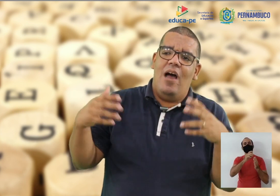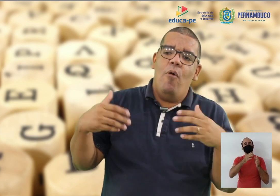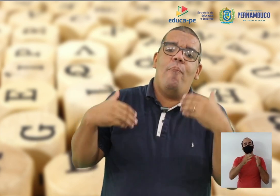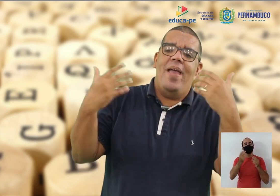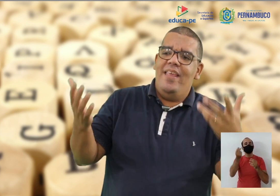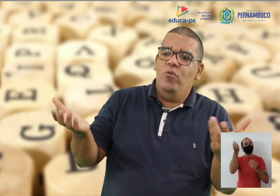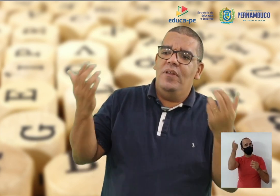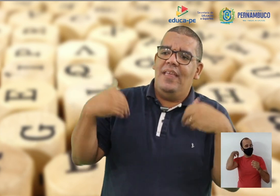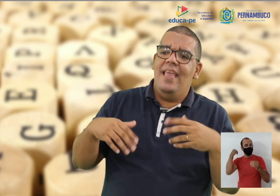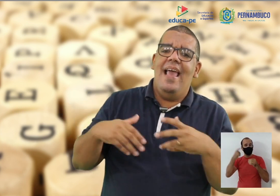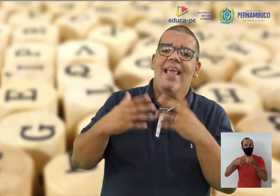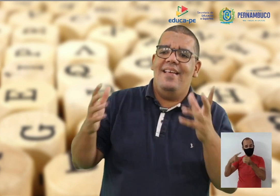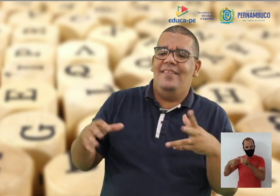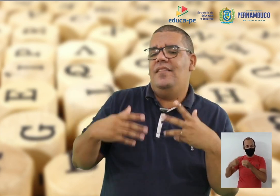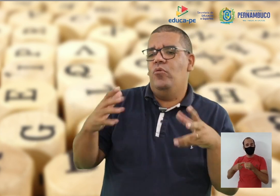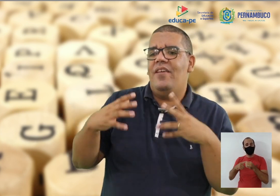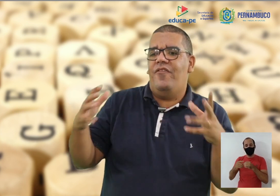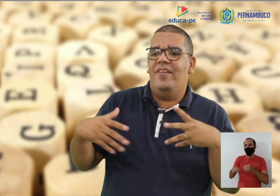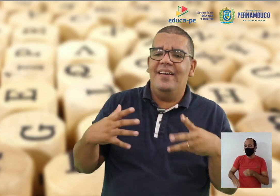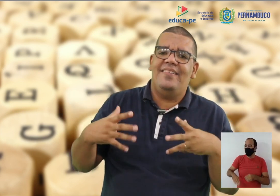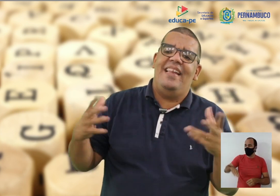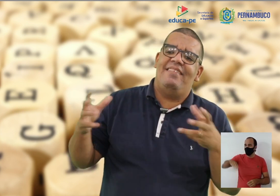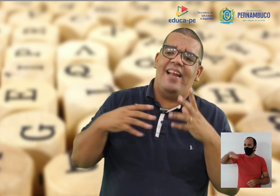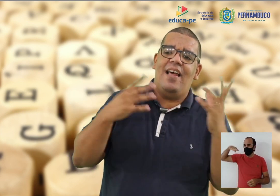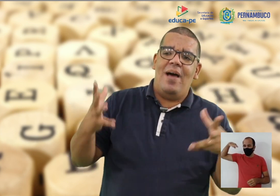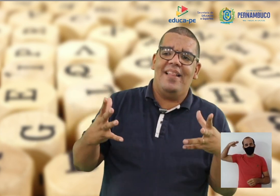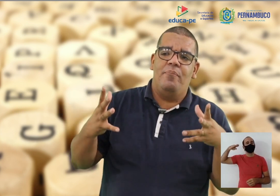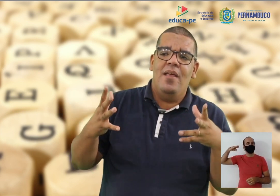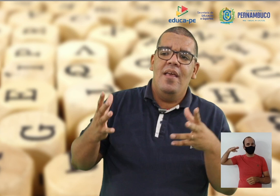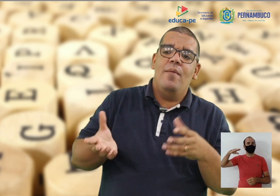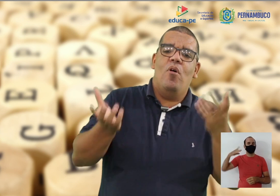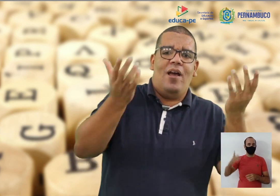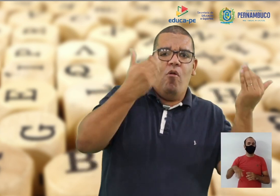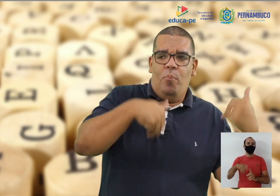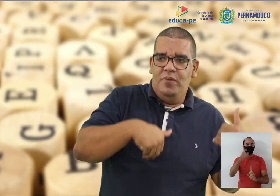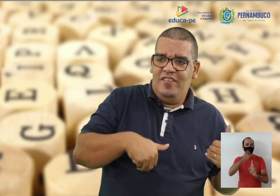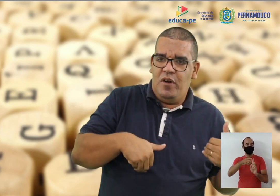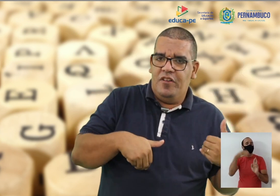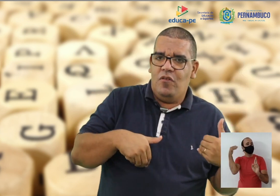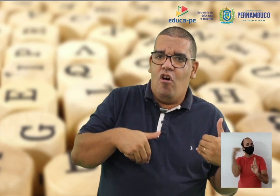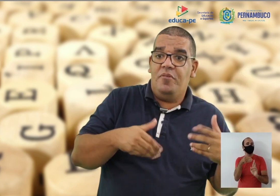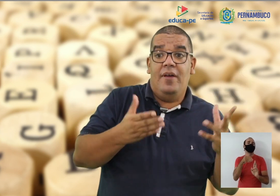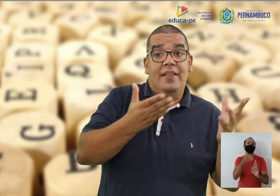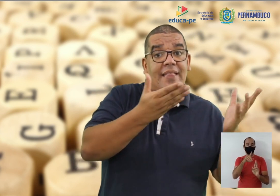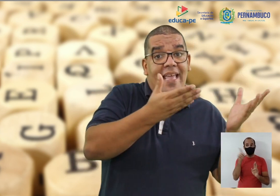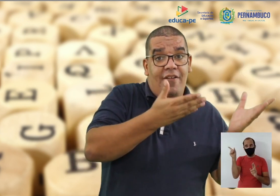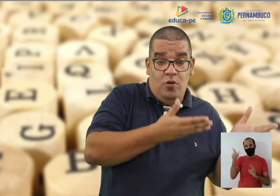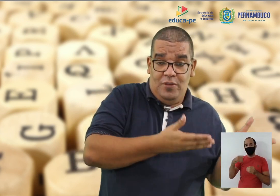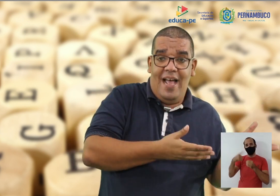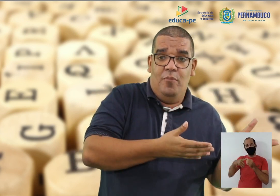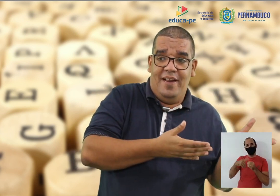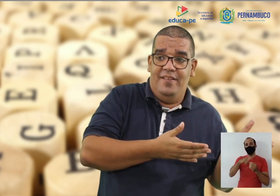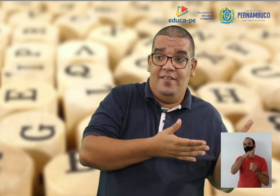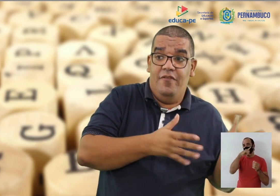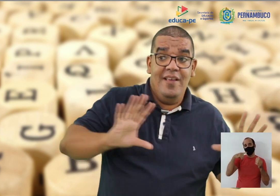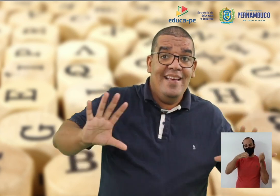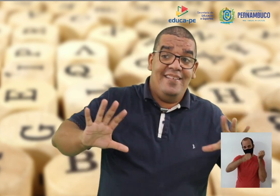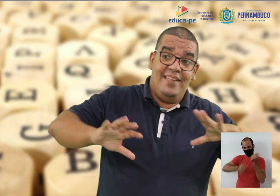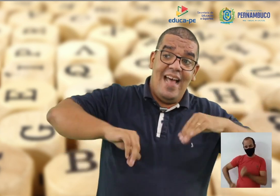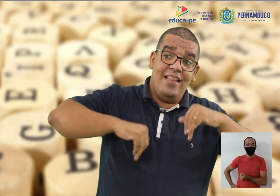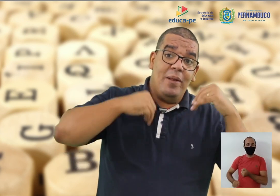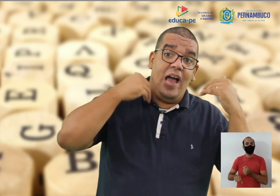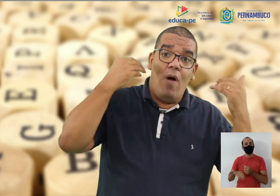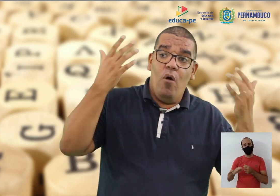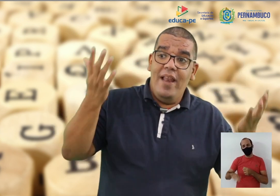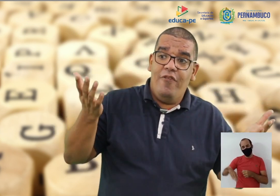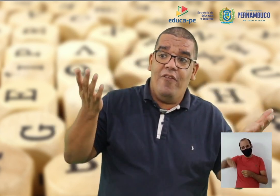ligadas ao período em que ele residiu na infância em Nazaré da Mata. Embora, como disse o professor Robson, ele tenha voltado para Recife,